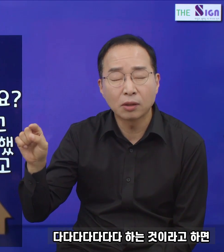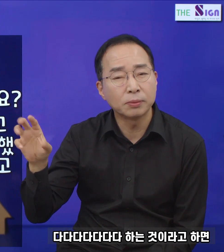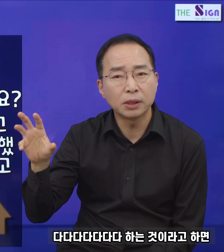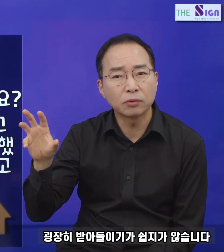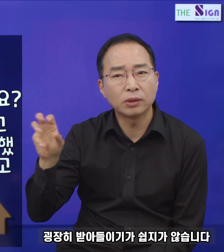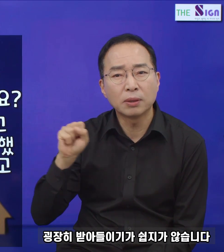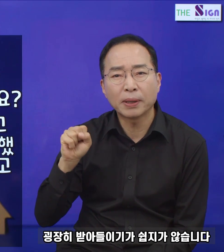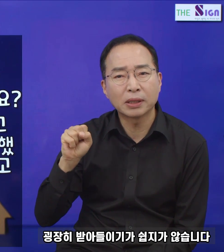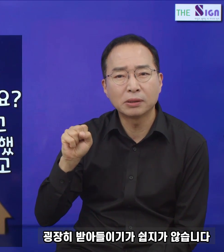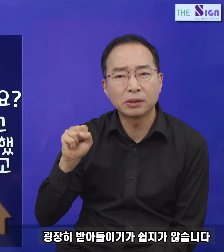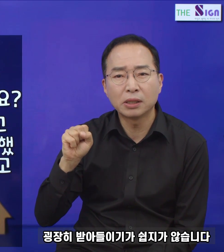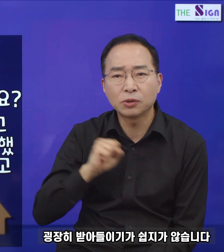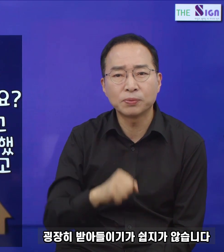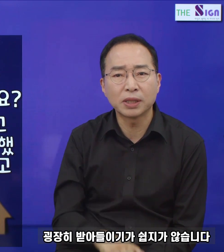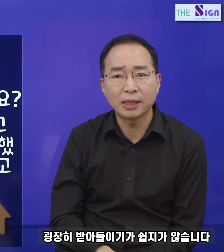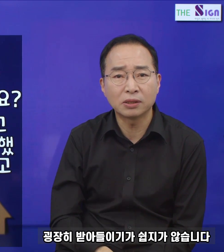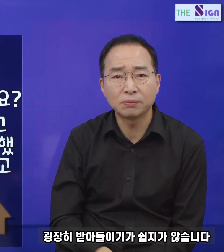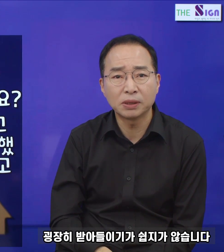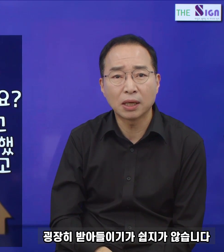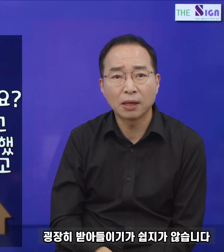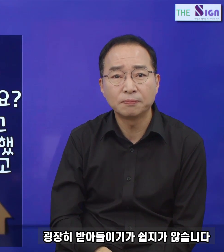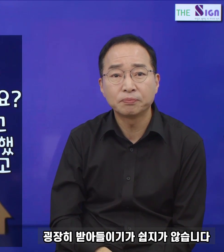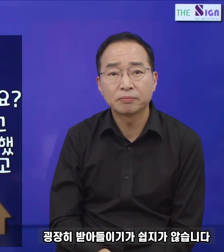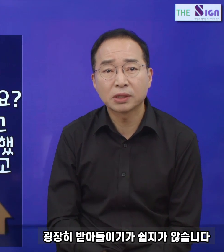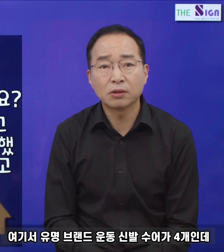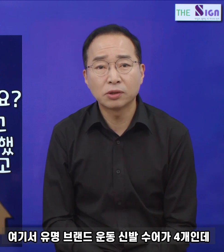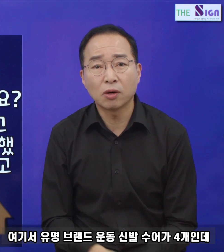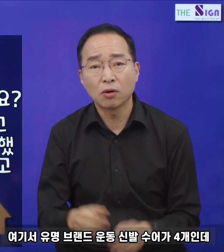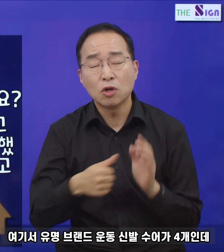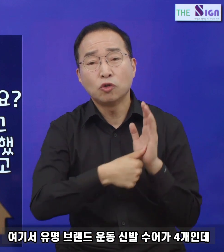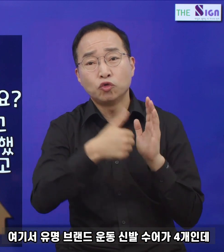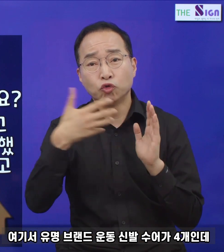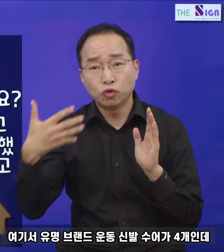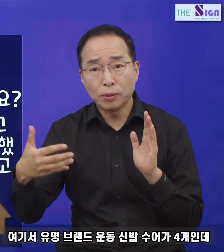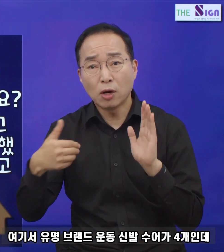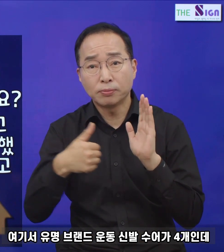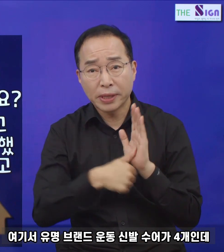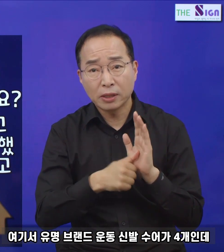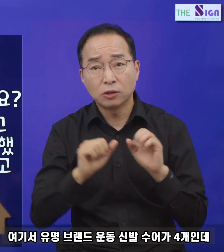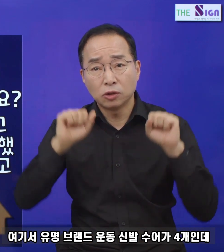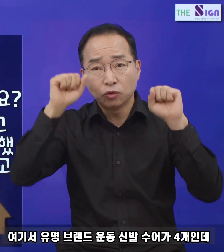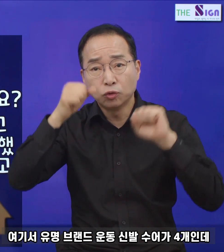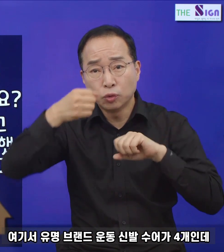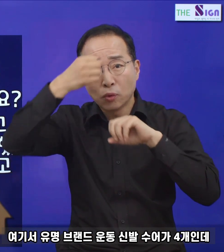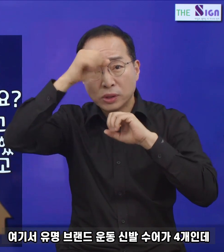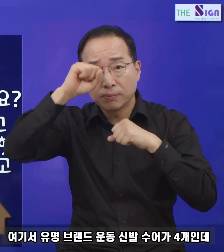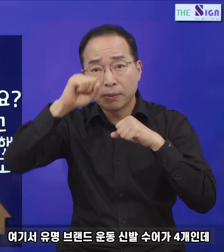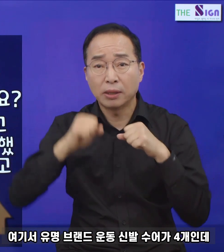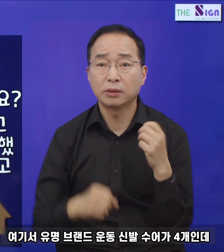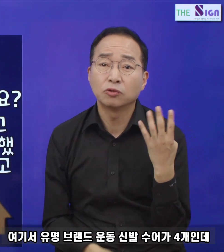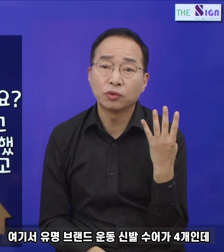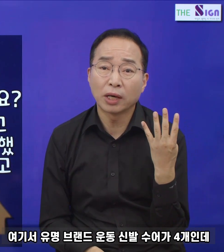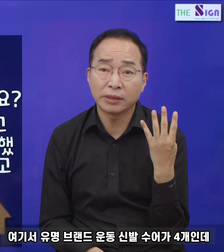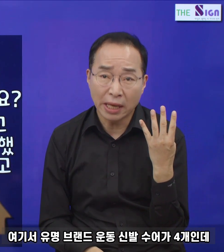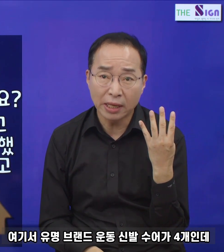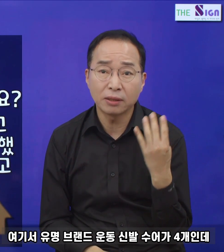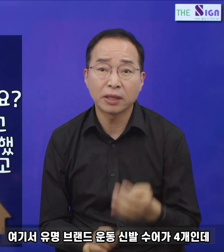하면 굉장히 받아들이기가 쉽지가 않습니다. 자, 여기서 유명 브랜드 운동 신발 수화가